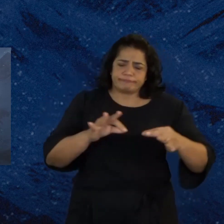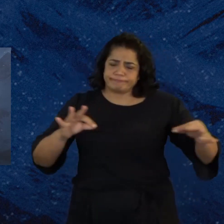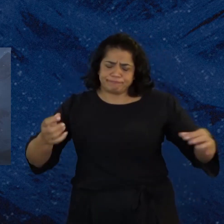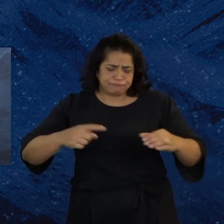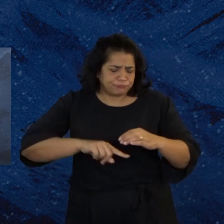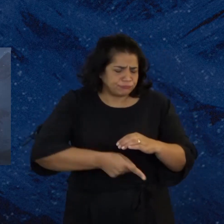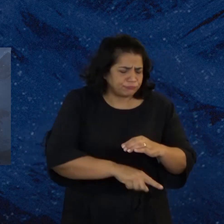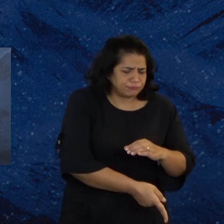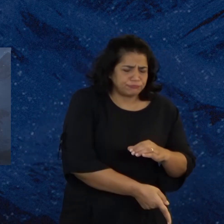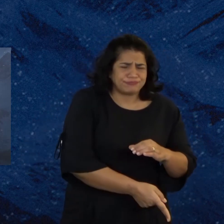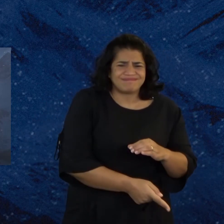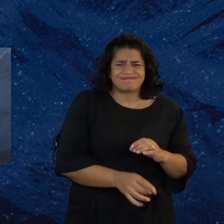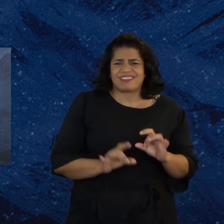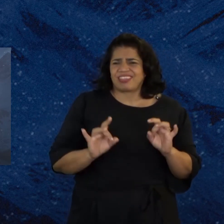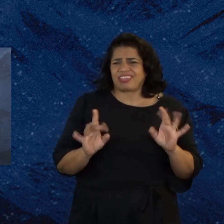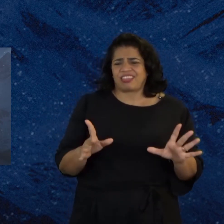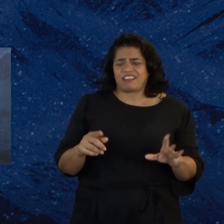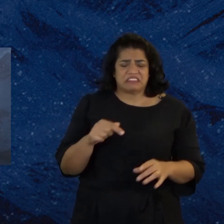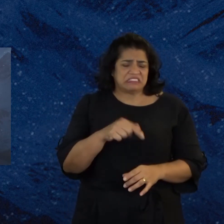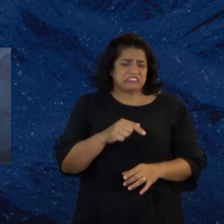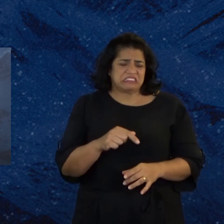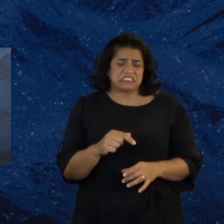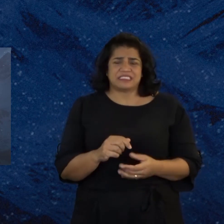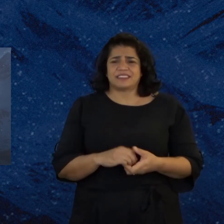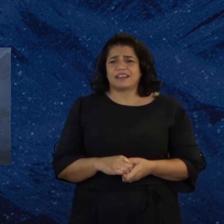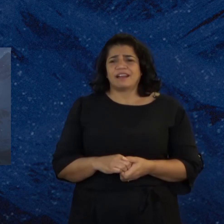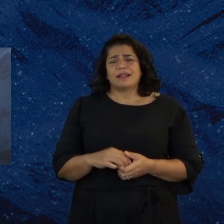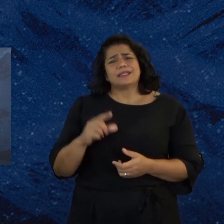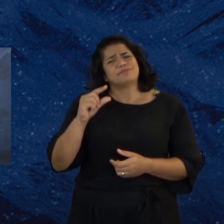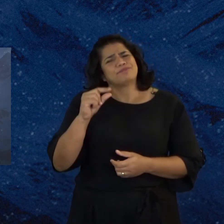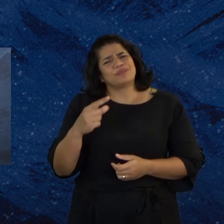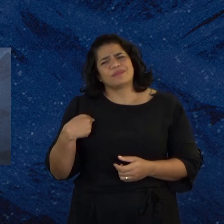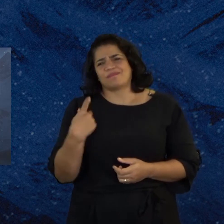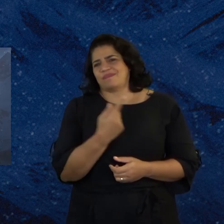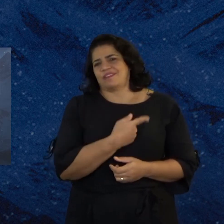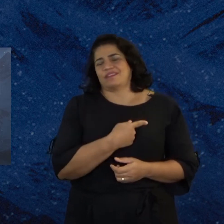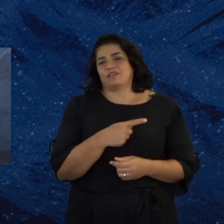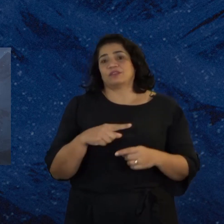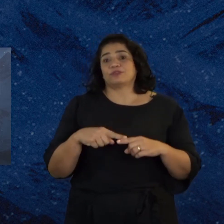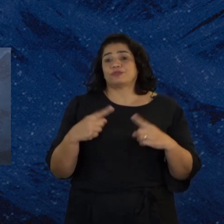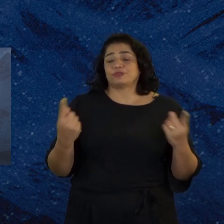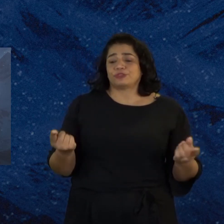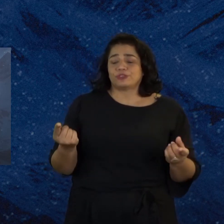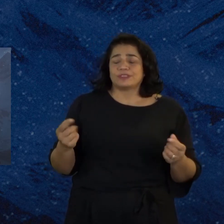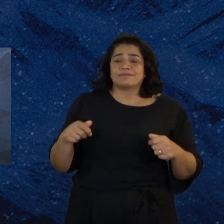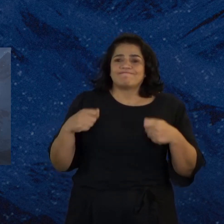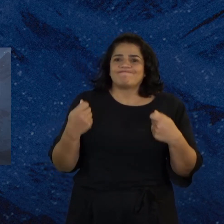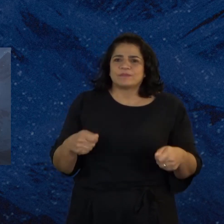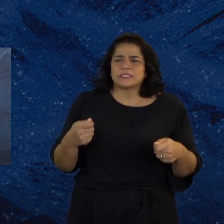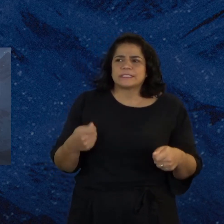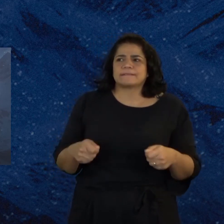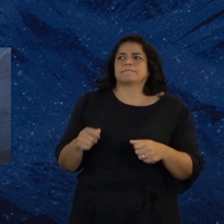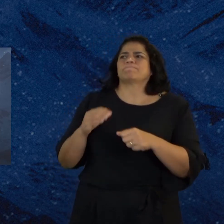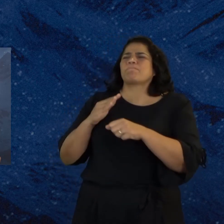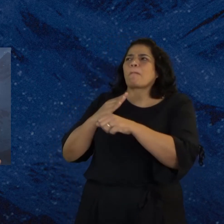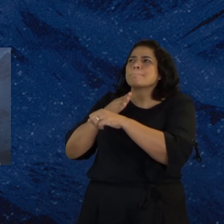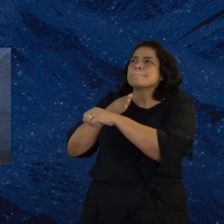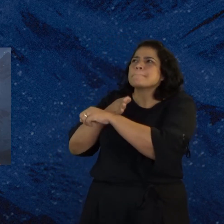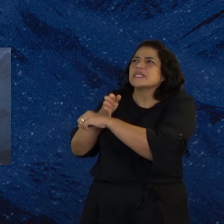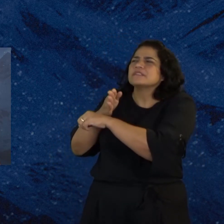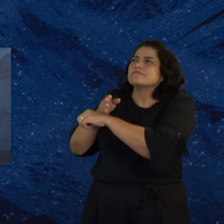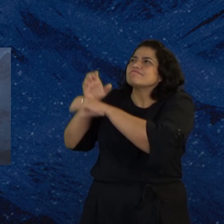tem sustento para nós, não. Nós temos que entrar numa outra dimensão. E o livro de Hebreus nos encoraja